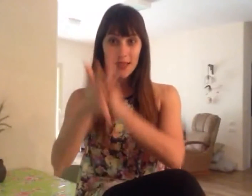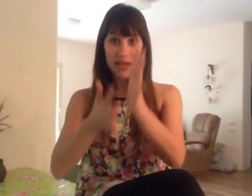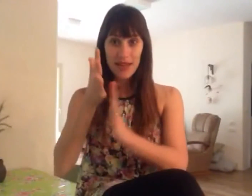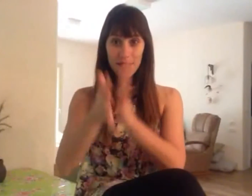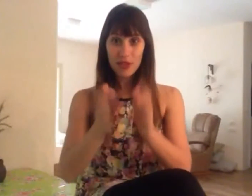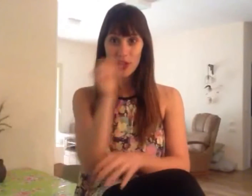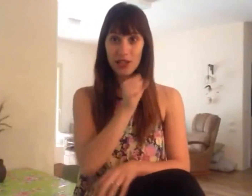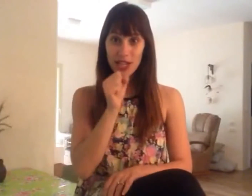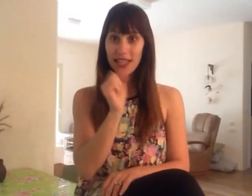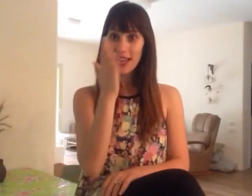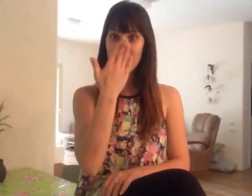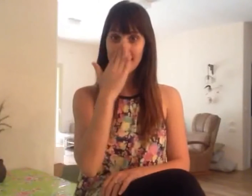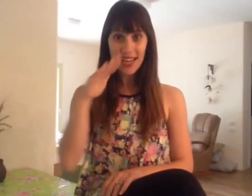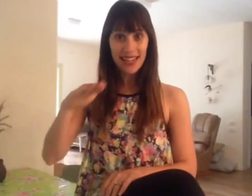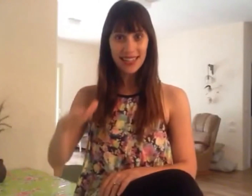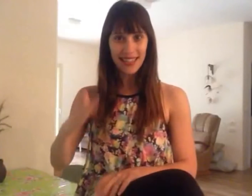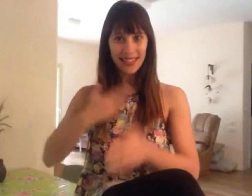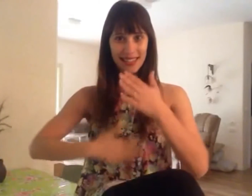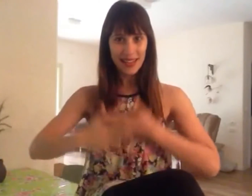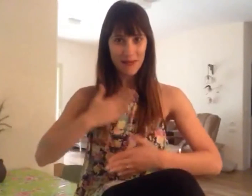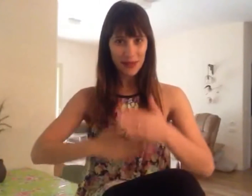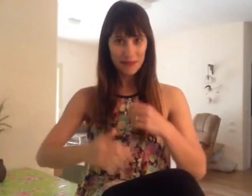את הסימנים של השיר ליצן קטן נחמד.